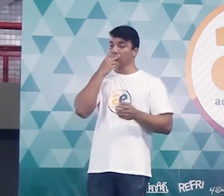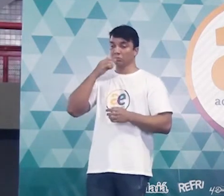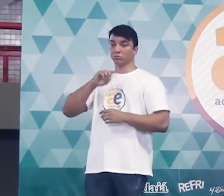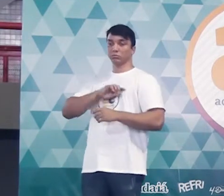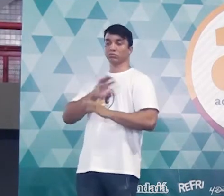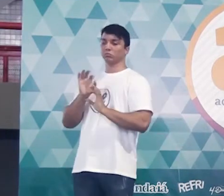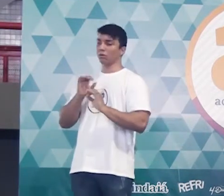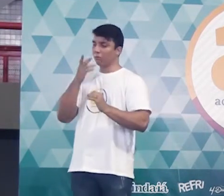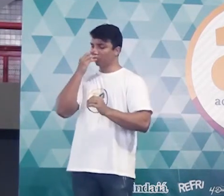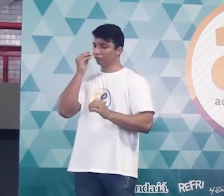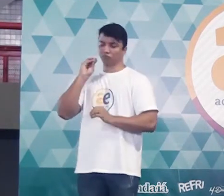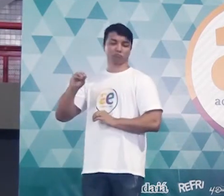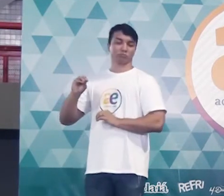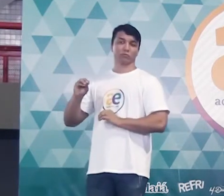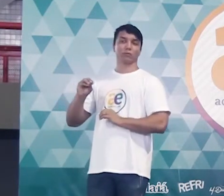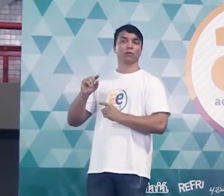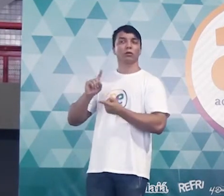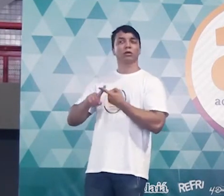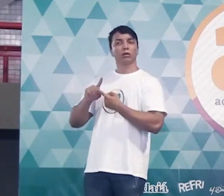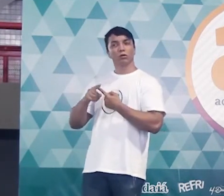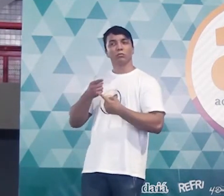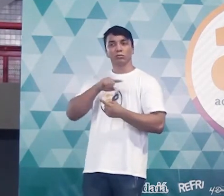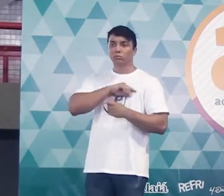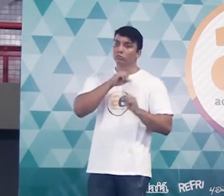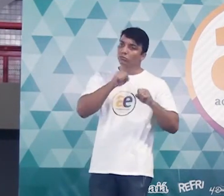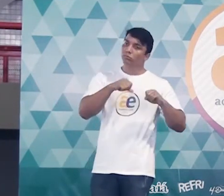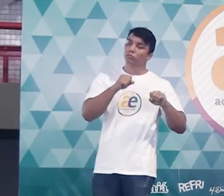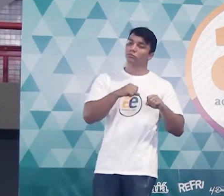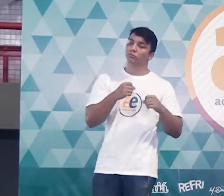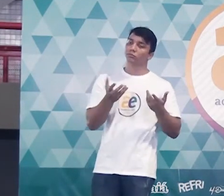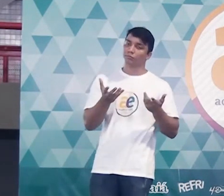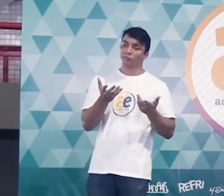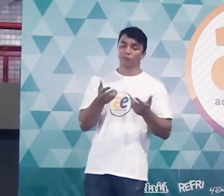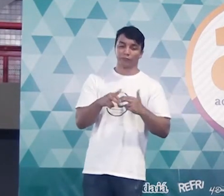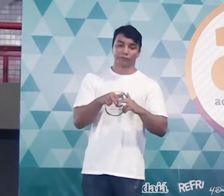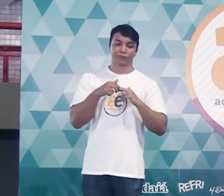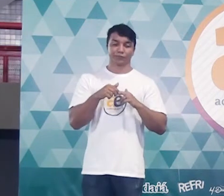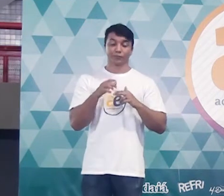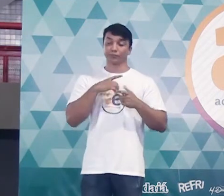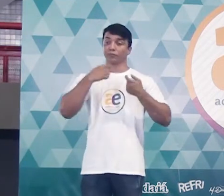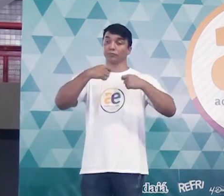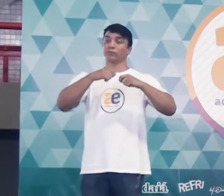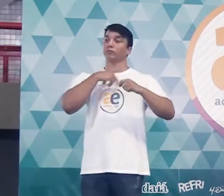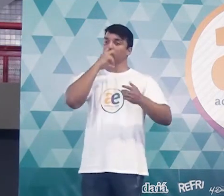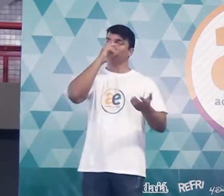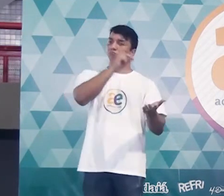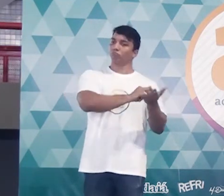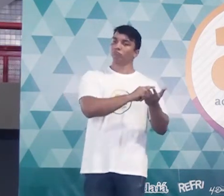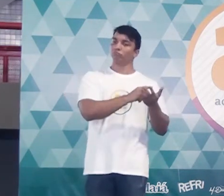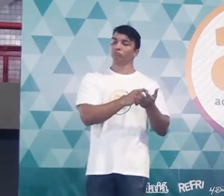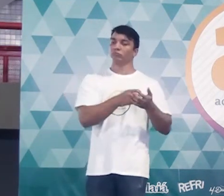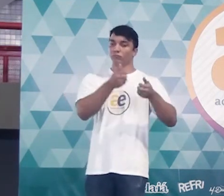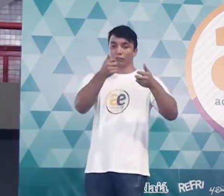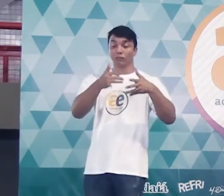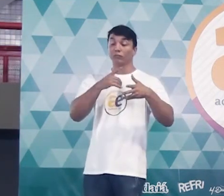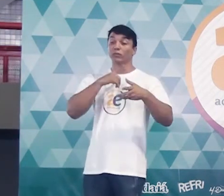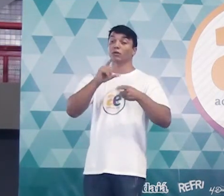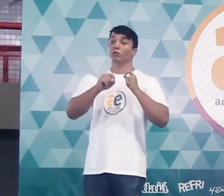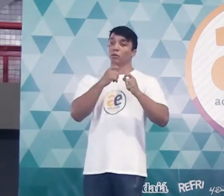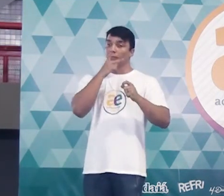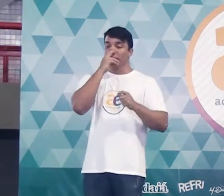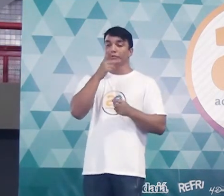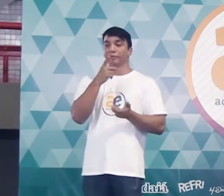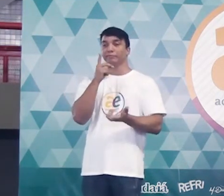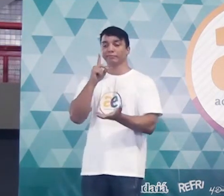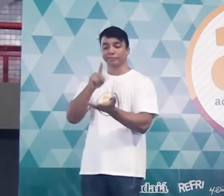então deixa para lá. Pior que é. Tá certo? Então, é uma verdade